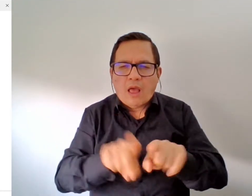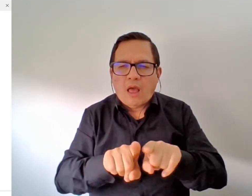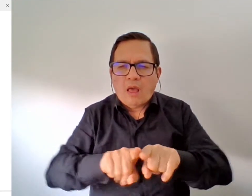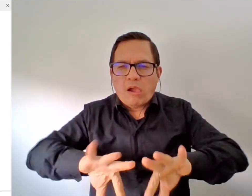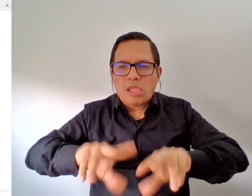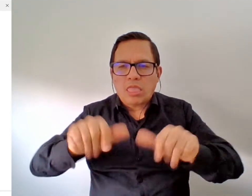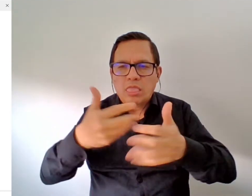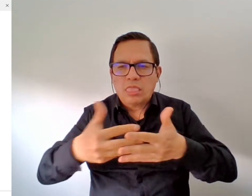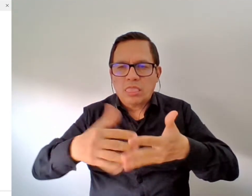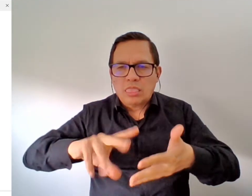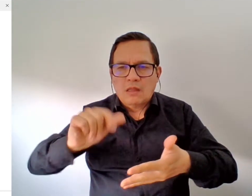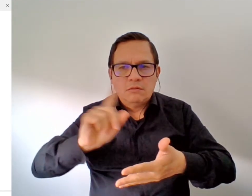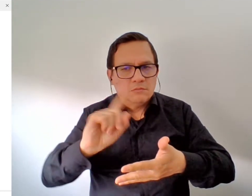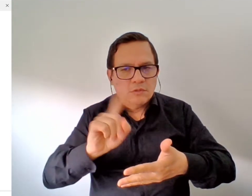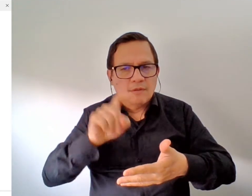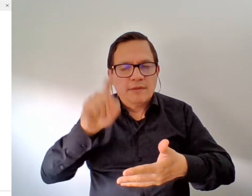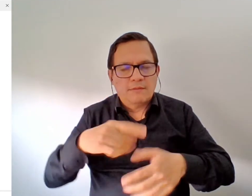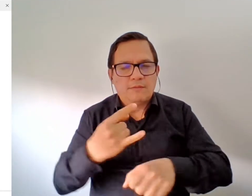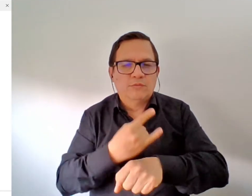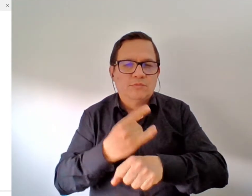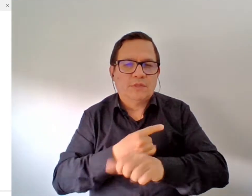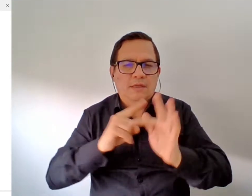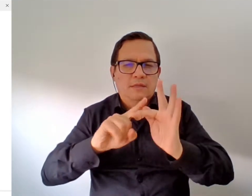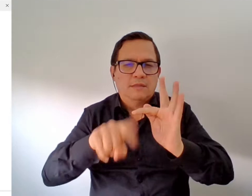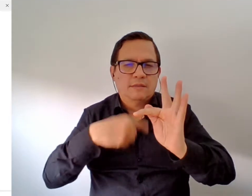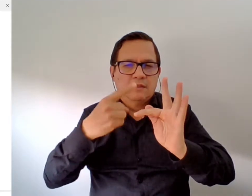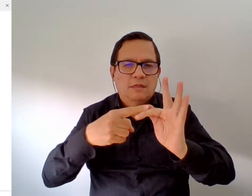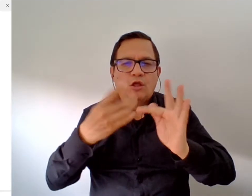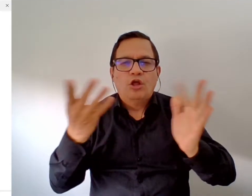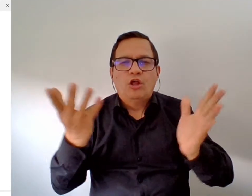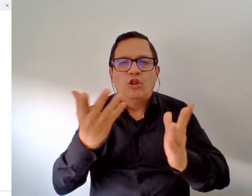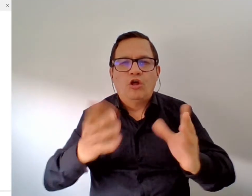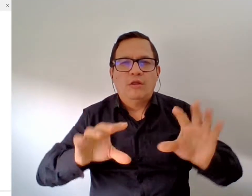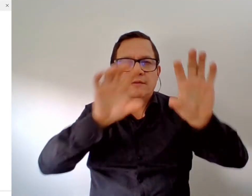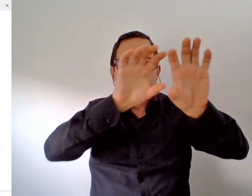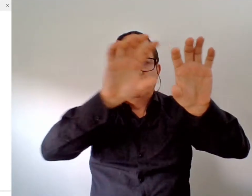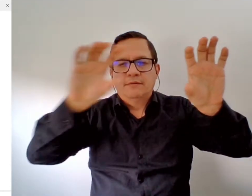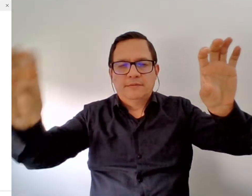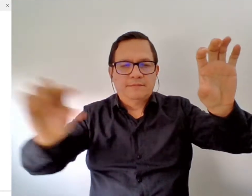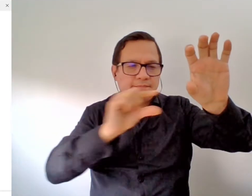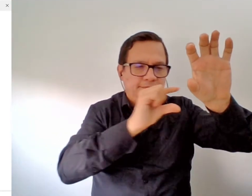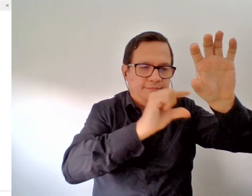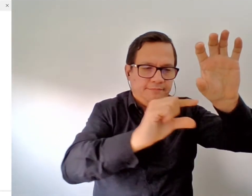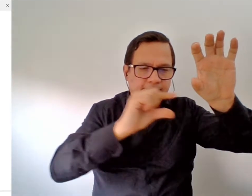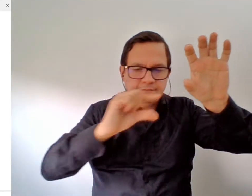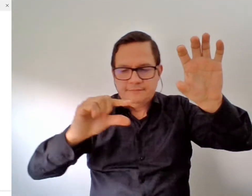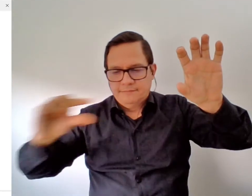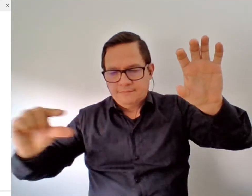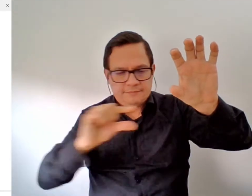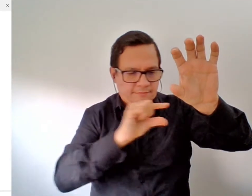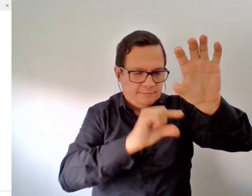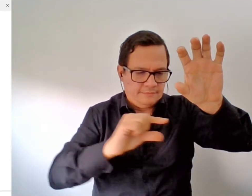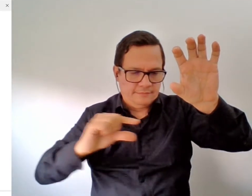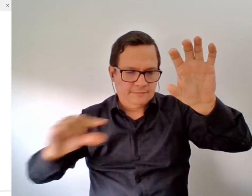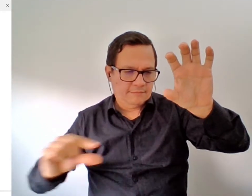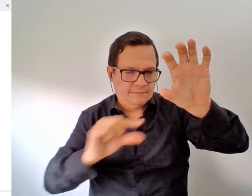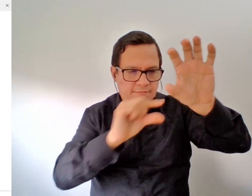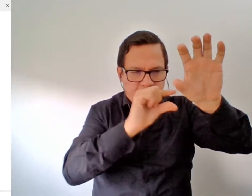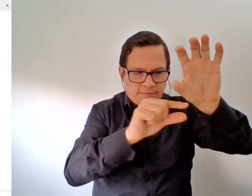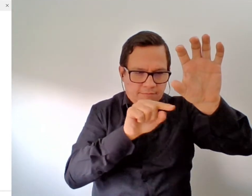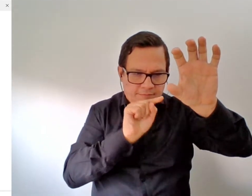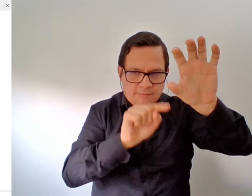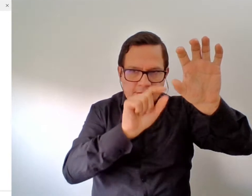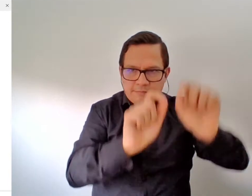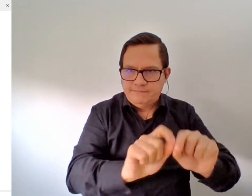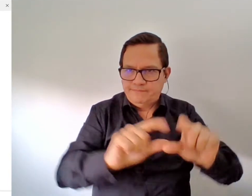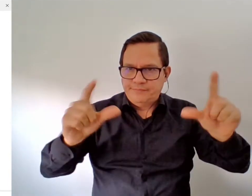plagio académico. Para ello puede apoyarse revisando sus productos escritos mediante la herramienta Turnitin